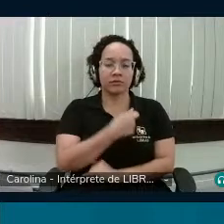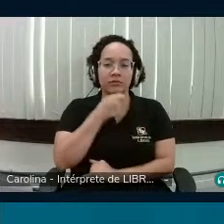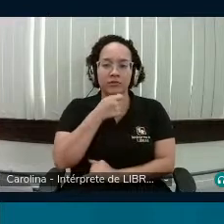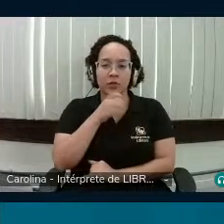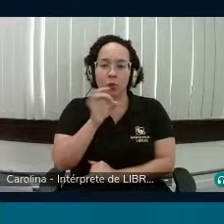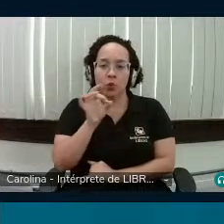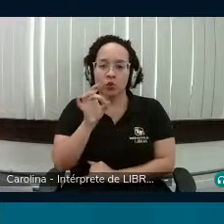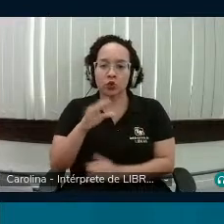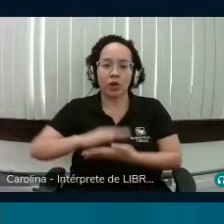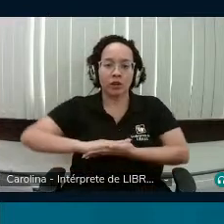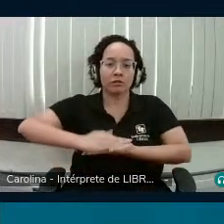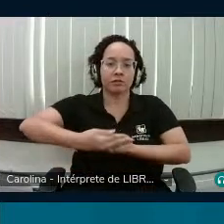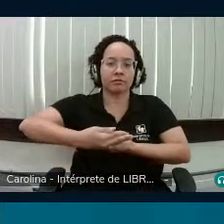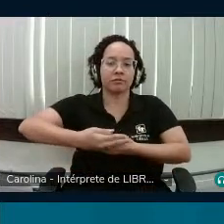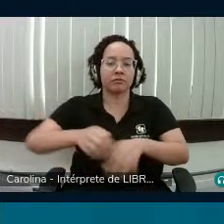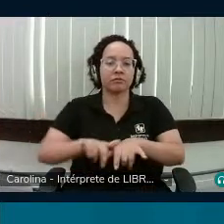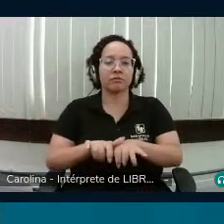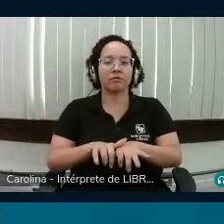meu computador.